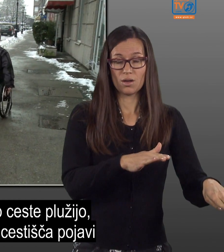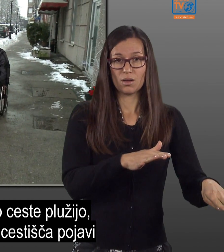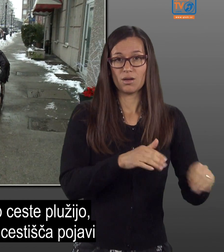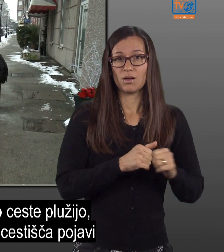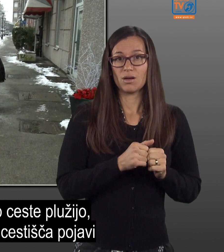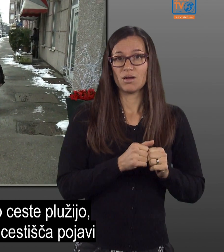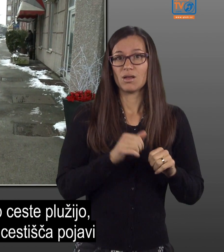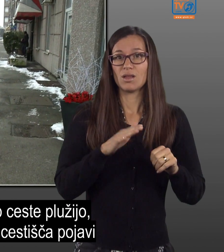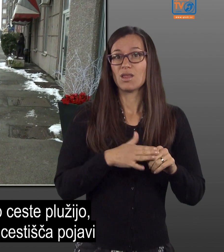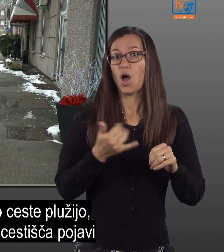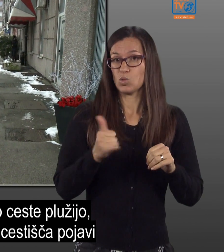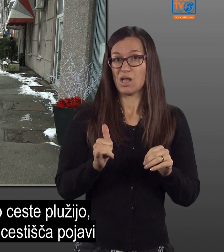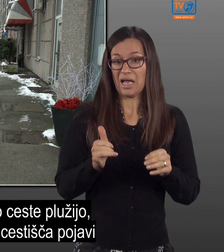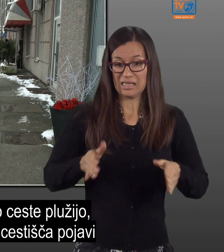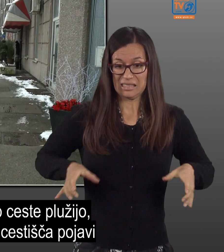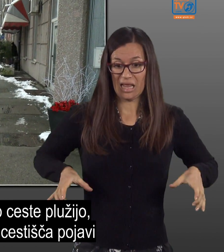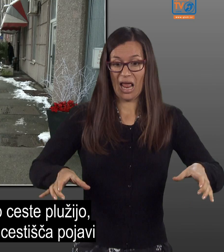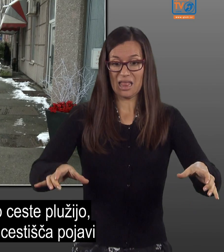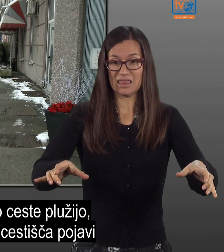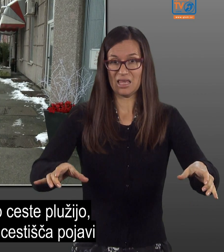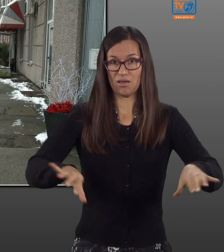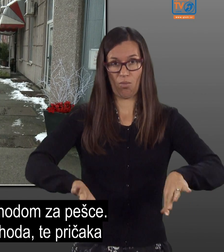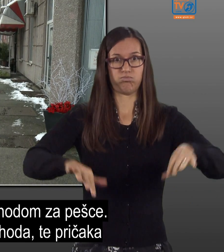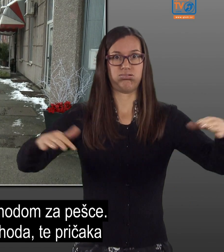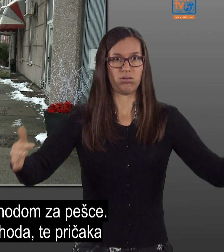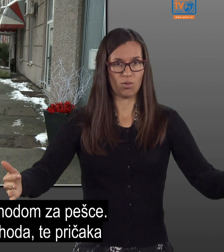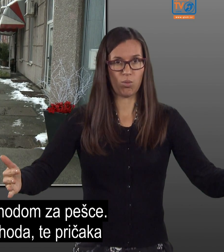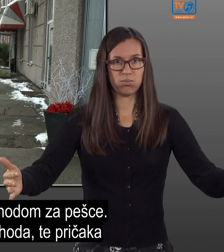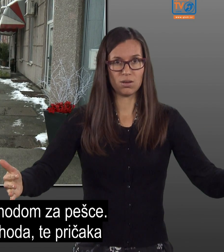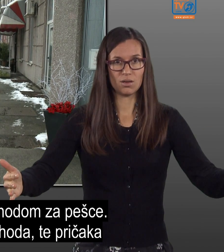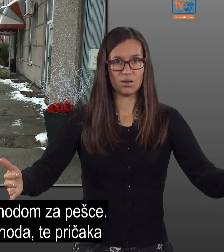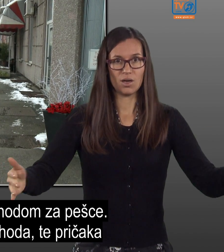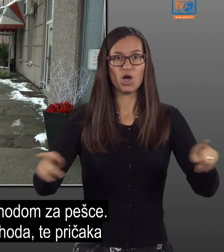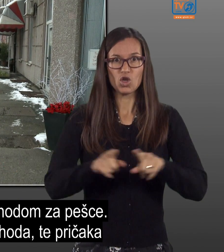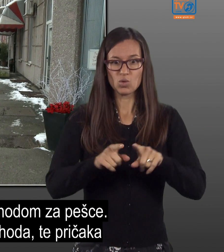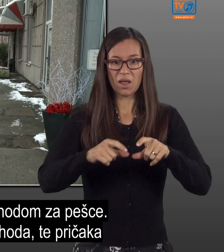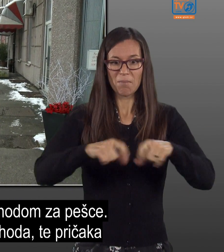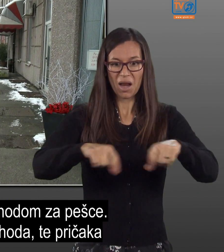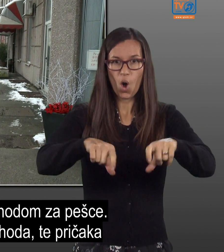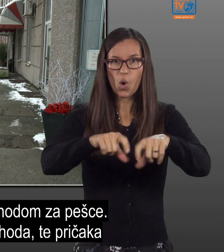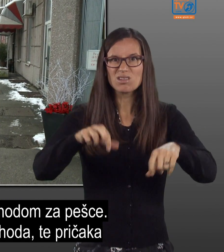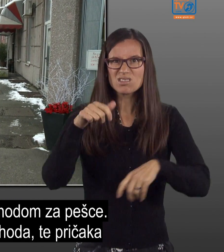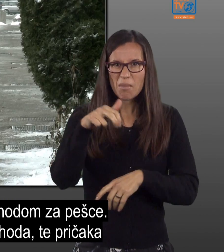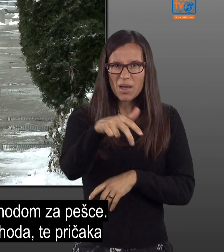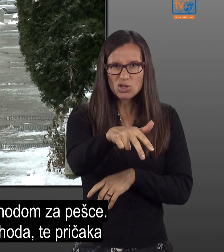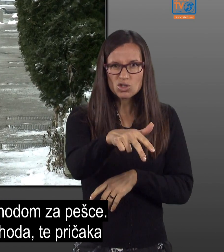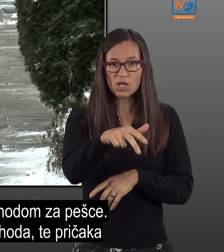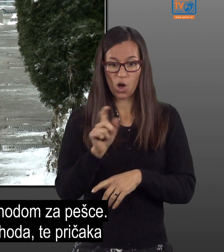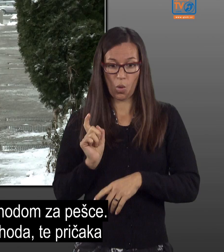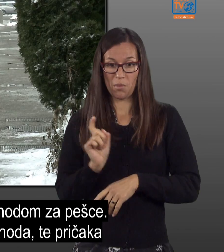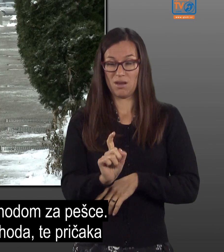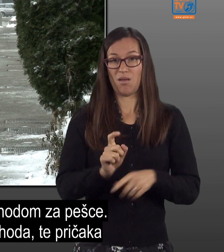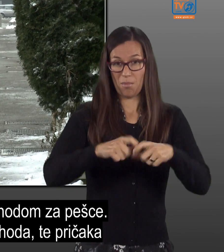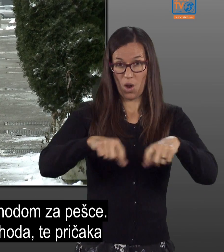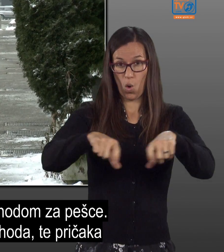se, bom rekel, na vsaki strani cestišča pojavi kup in tudi prehodi za pešce. In ko prideš do prehoda